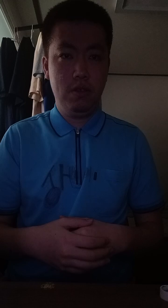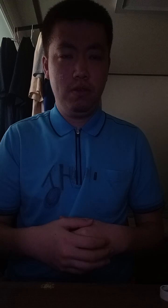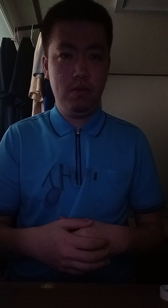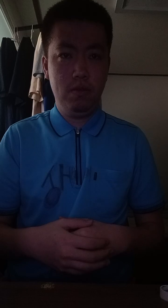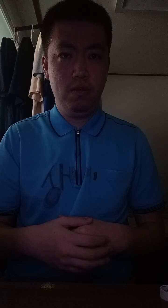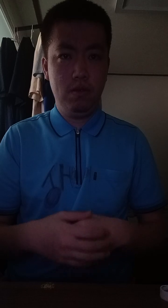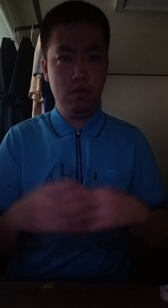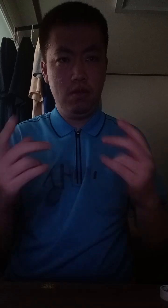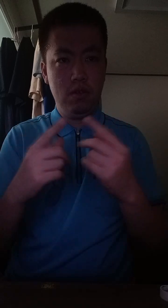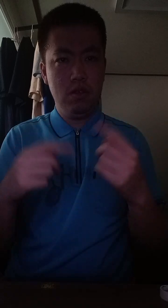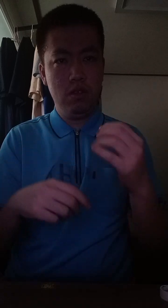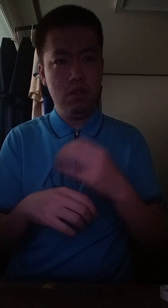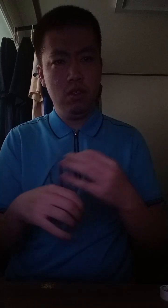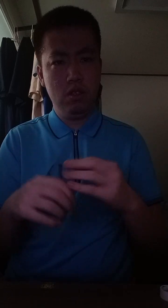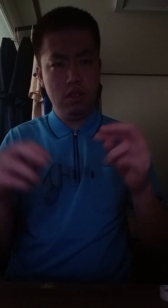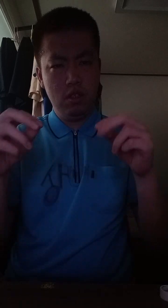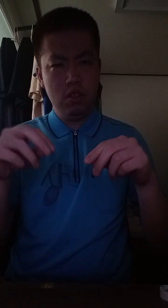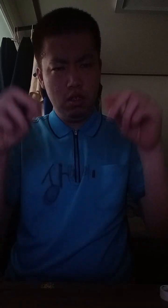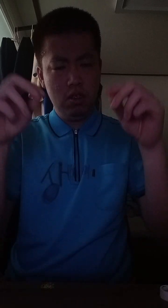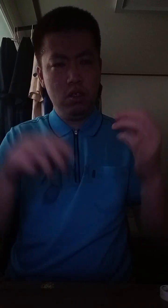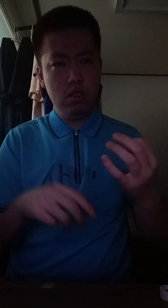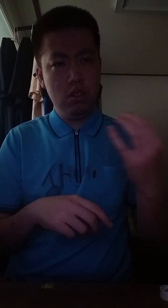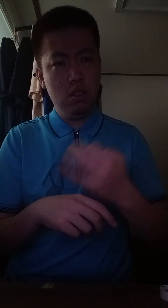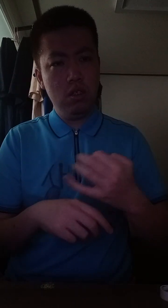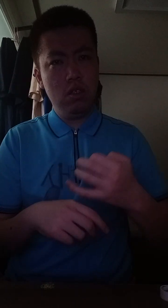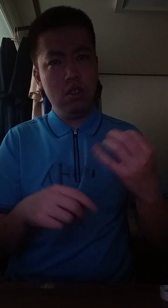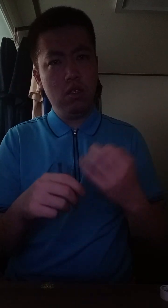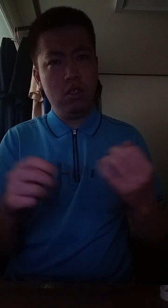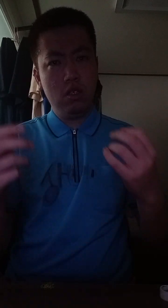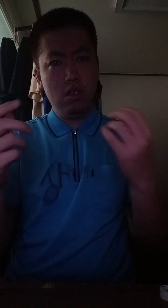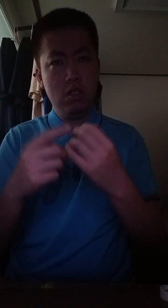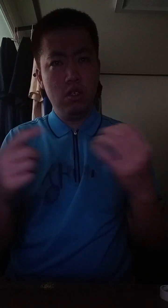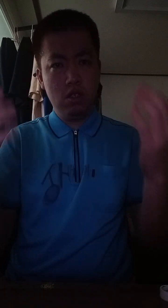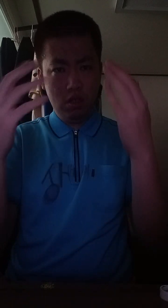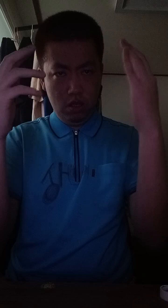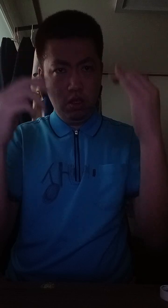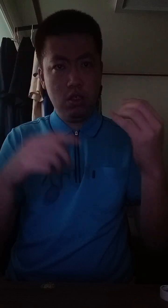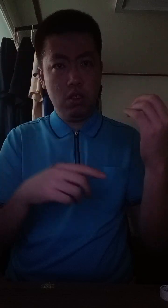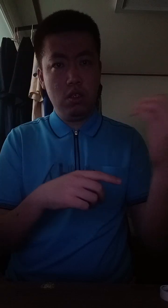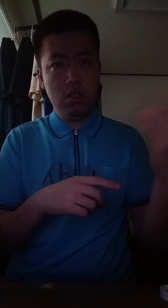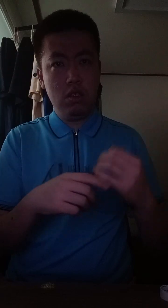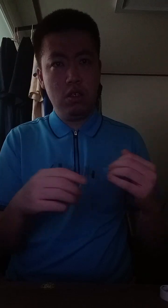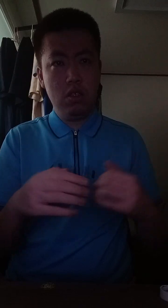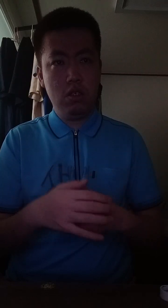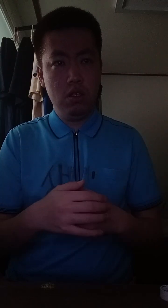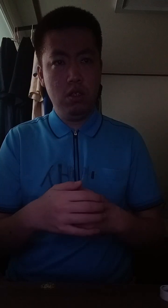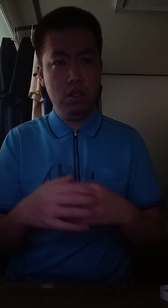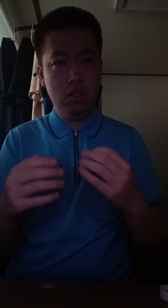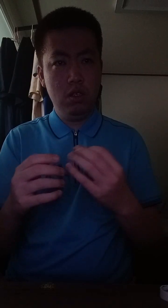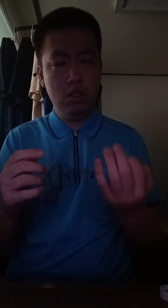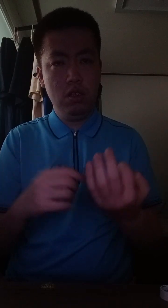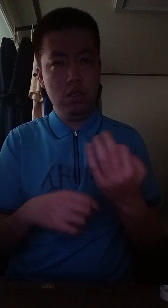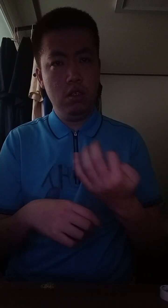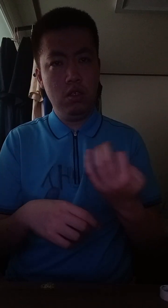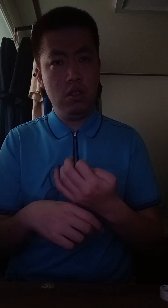집에 있다가 갑작스레 정전이 됐는데 지금 집이 밖보다 더 더운 상황이거든요. 그래서 아마 오늘 밤에는 그냥 차에서